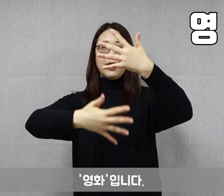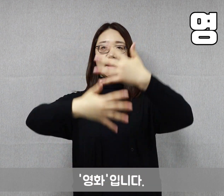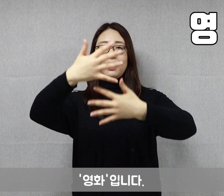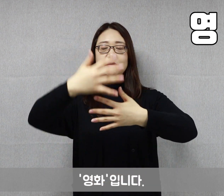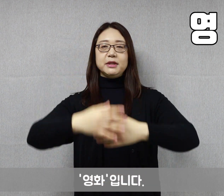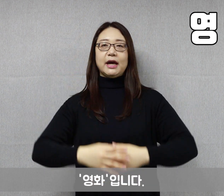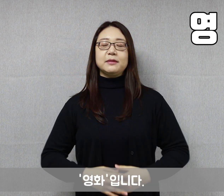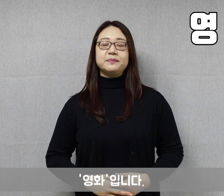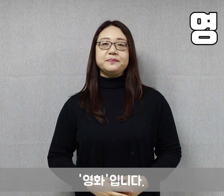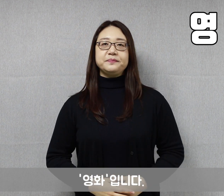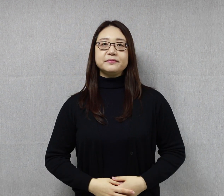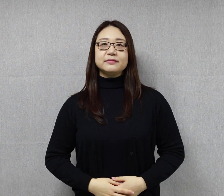영화입니다.